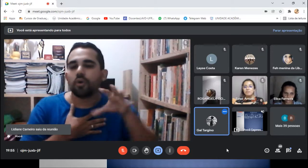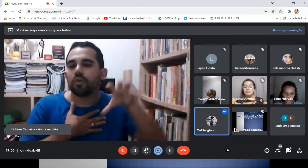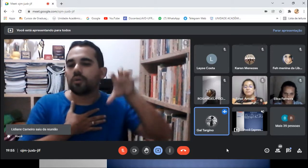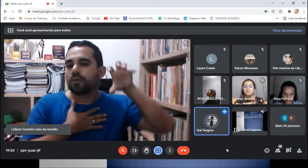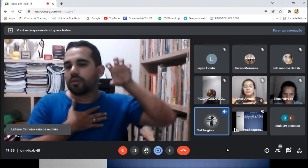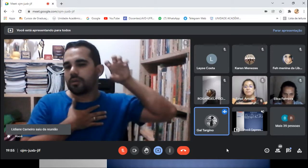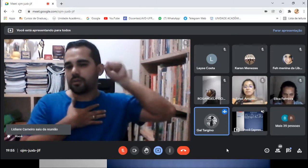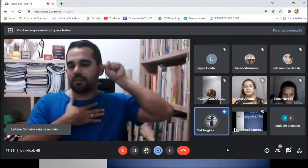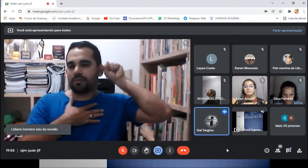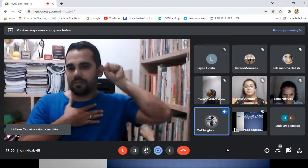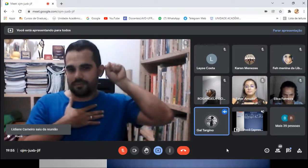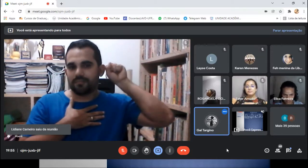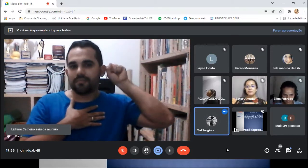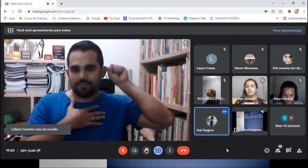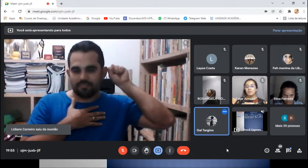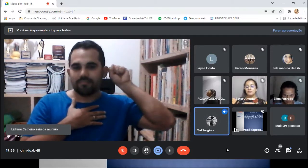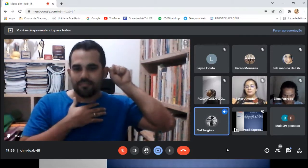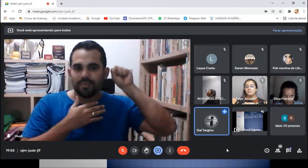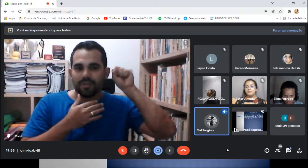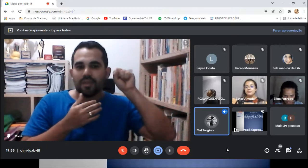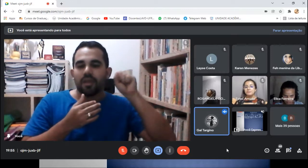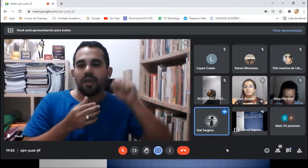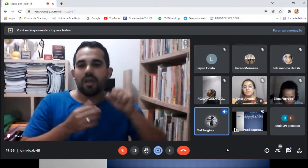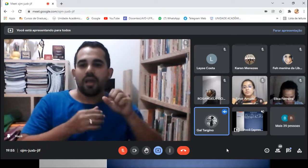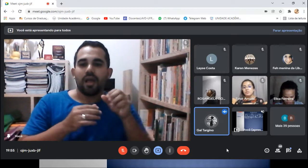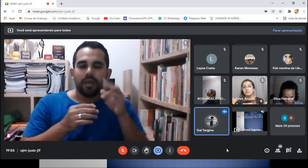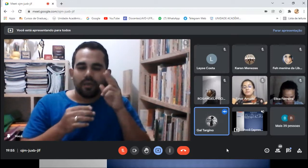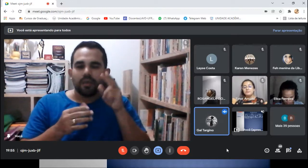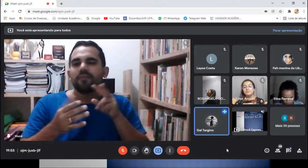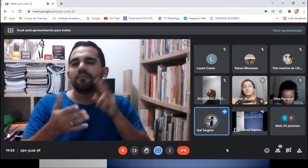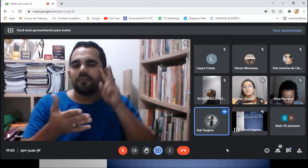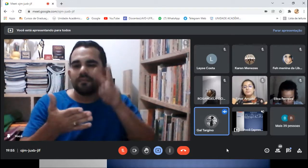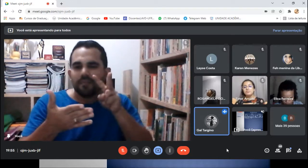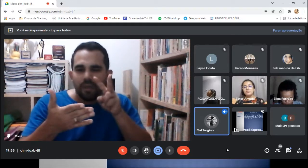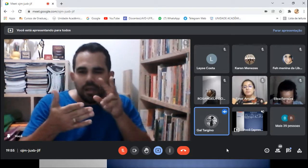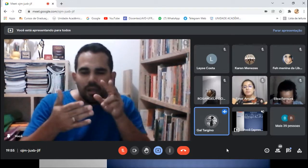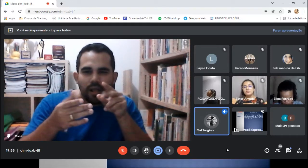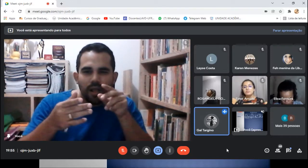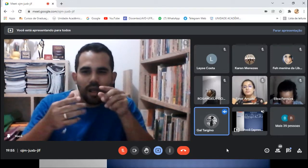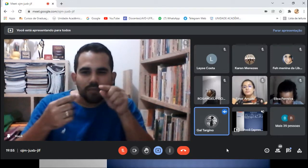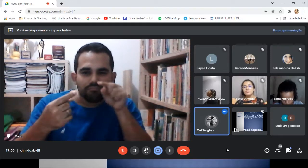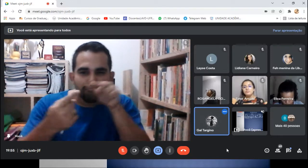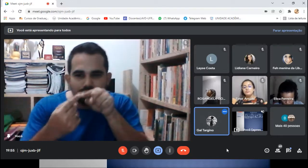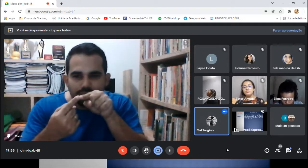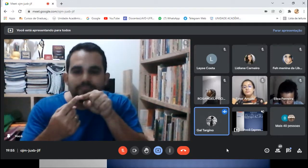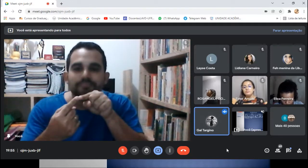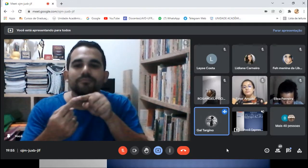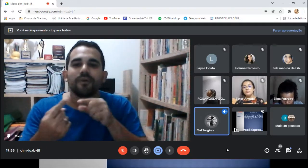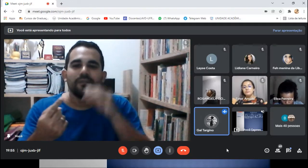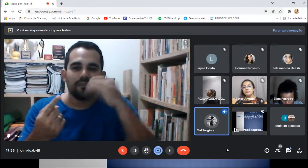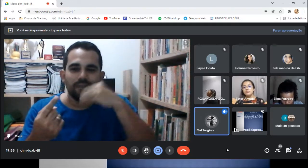a voz, né? Ela é emitida e o ouvinte ele recebe através da